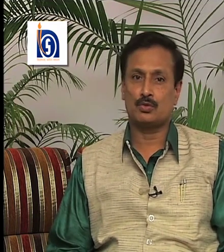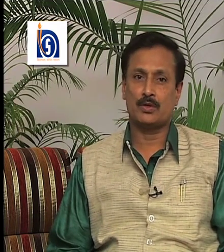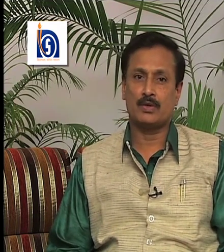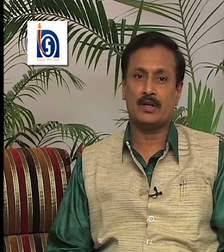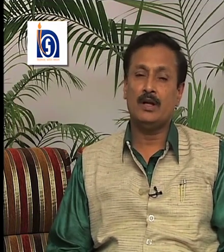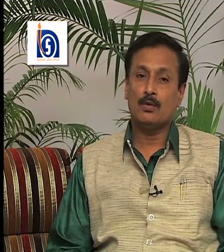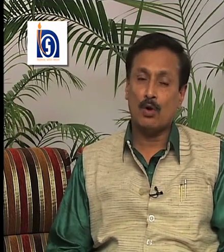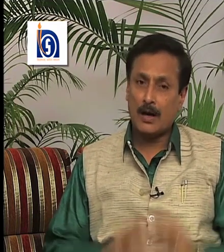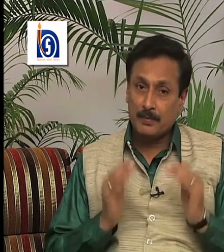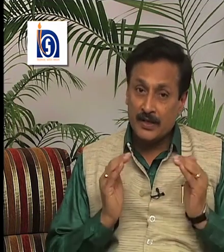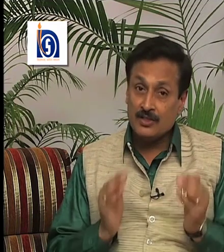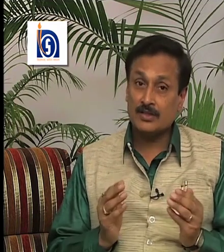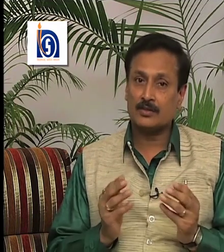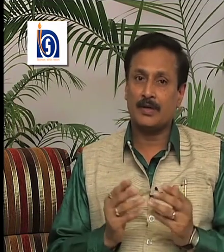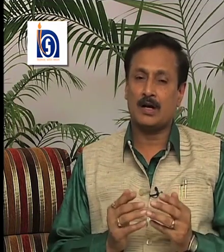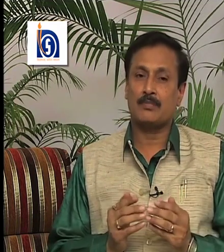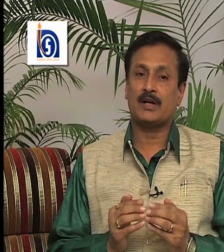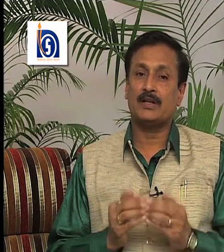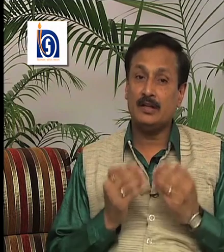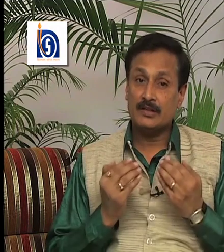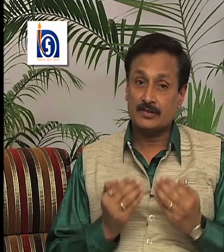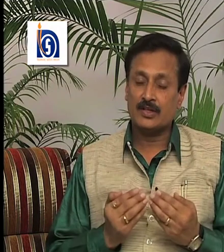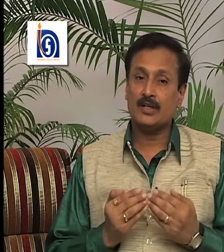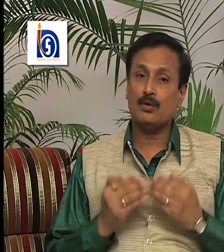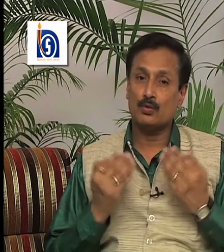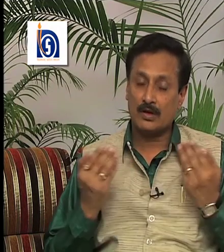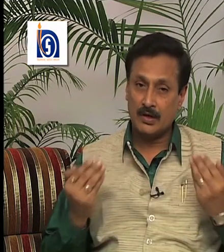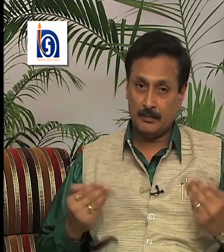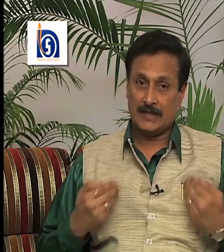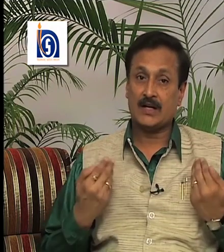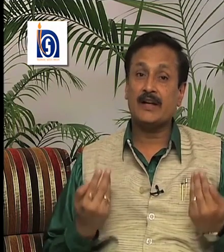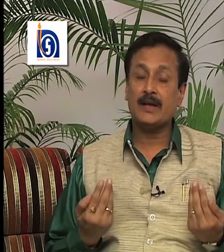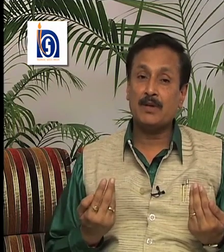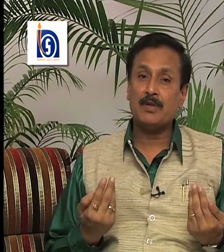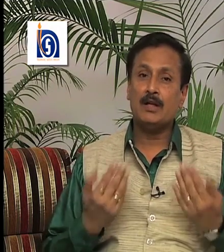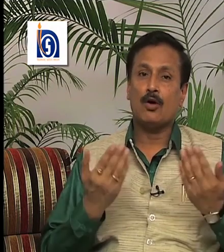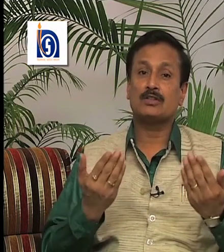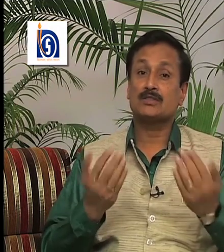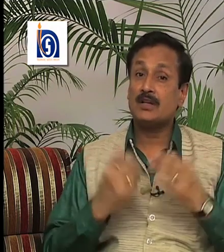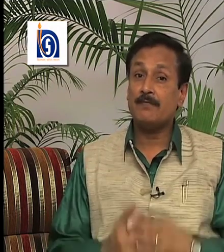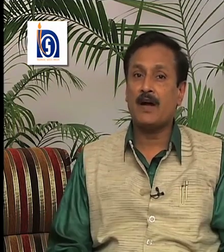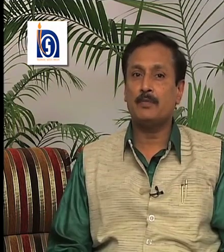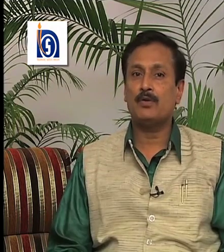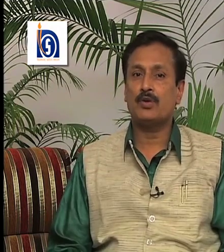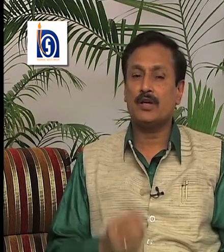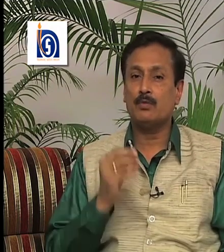जुड़े हुए हैं, वो अपने ही क्षेत्र में काम करेंगे, सीखेंगे, हुनर पैदा करेंगे अपने में और सर्टिफाइड भी होंगे कि